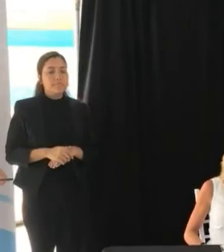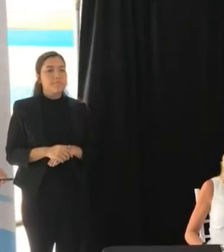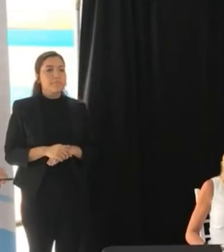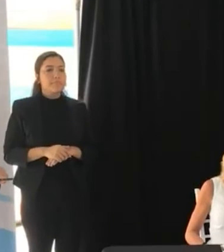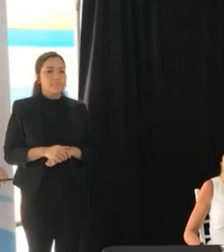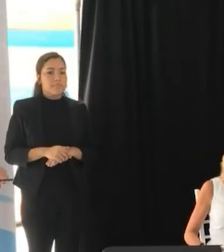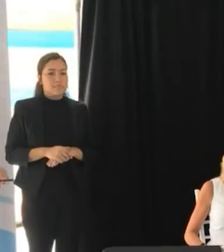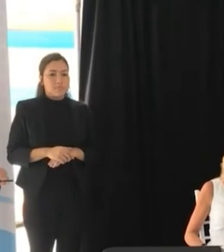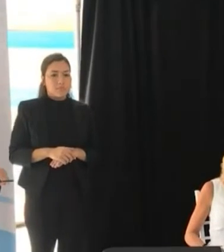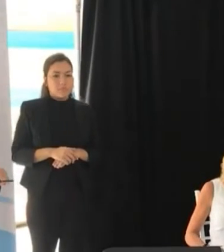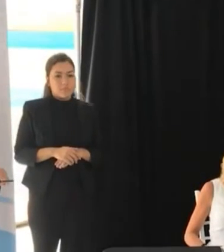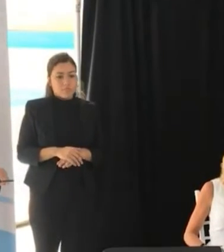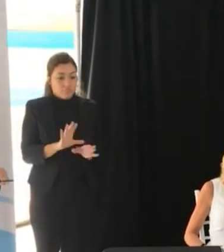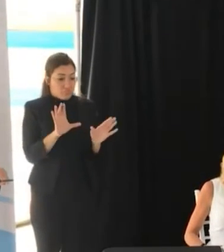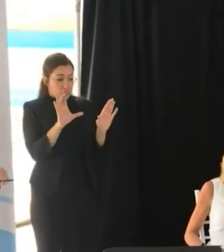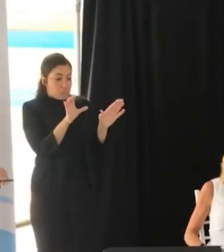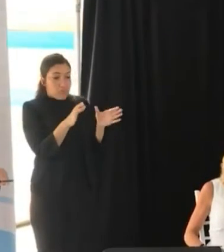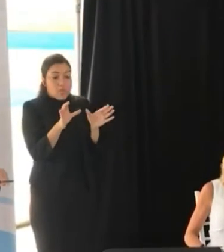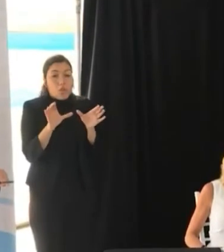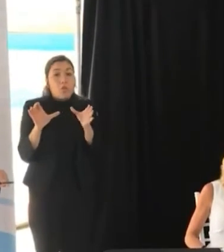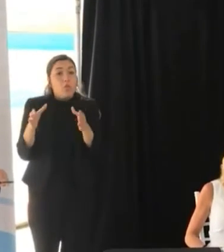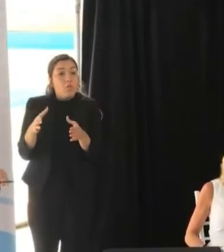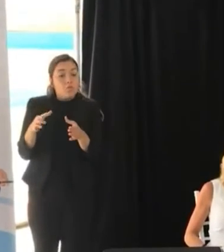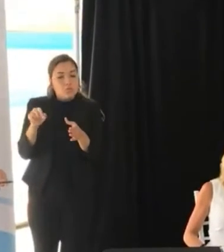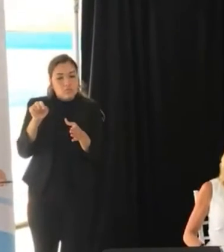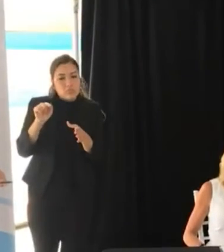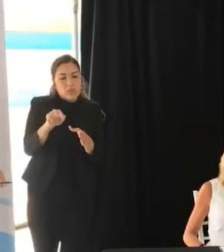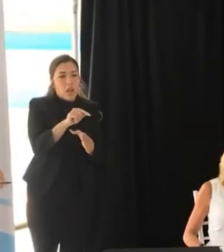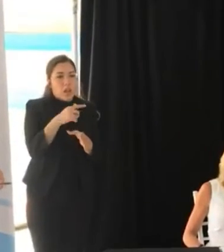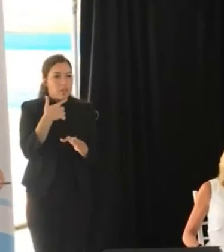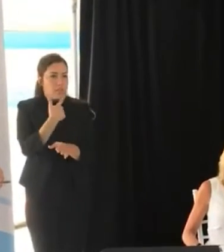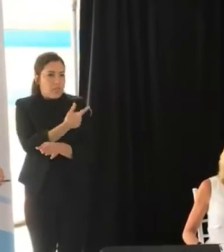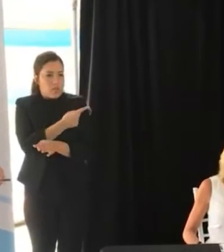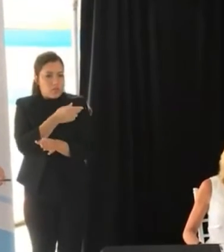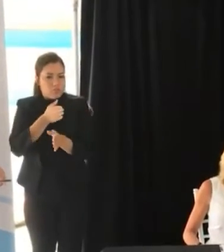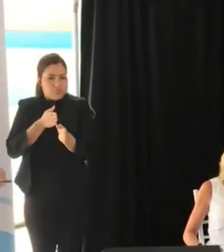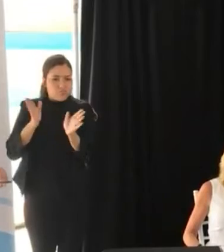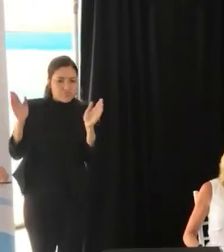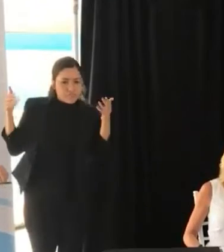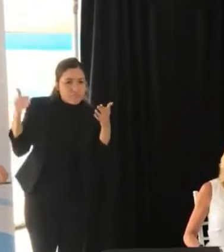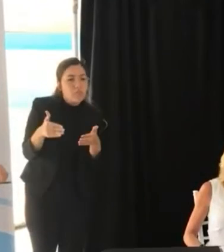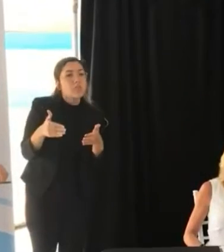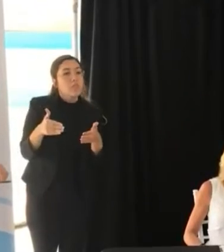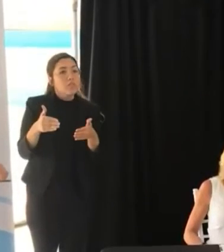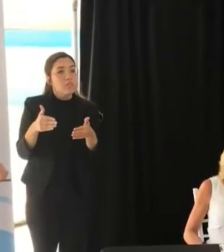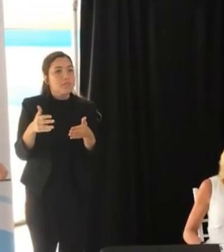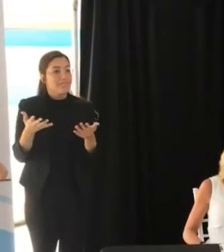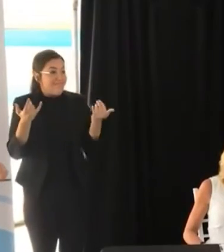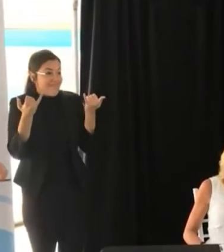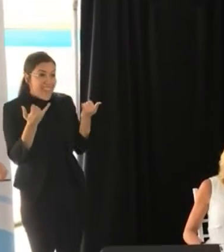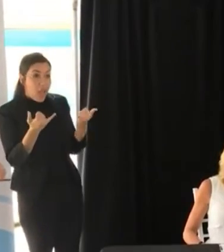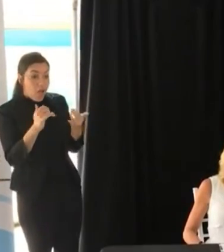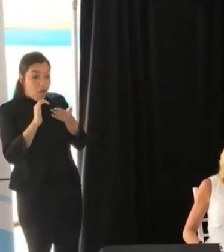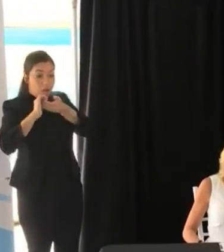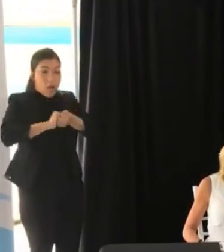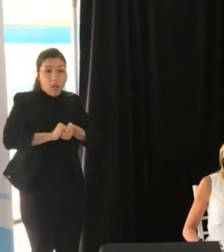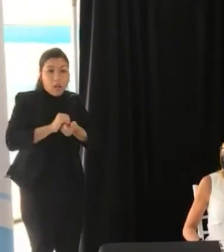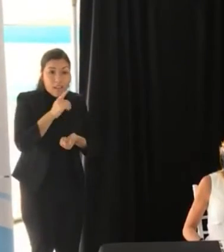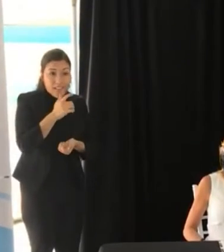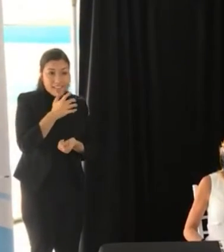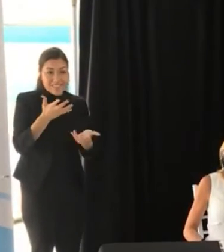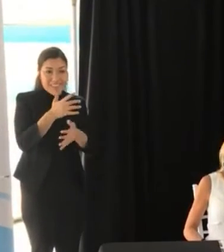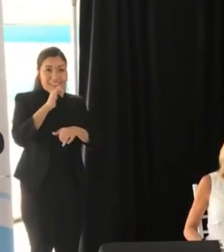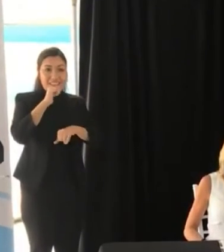base comunitaria como es la coalición de vacunación, y ahora estamos con la Fundación Ricky Martin, agradecida